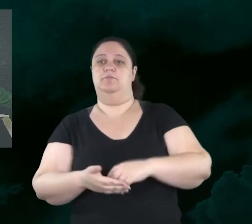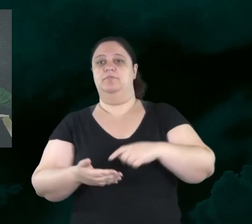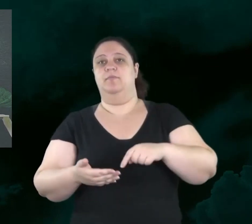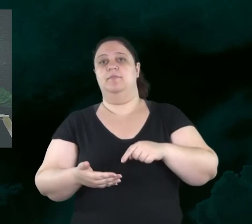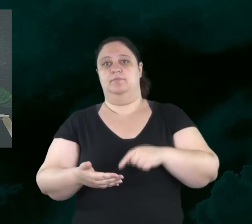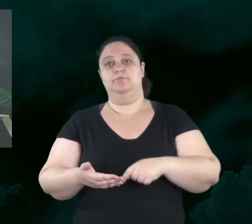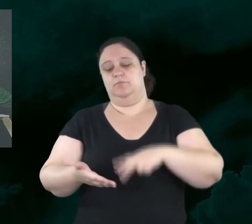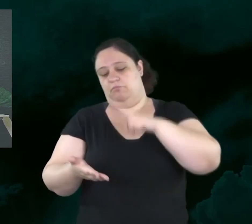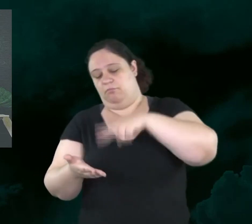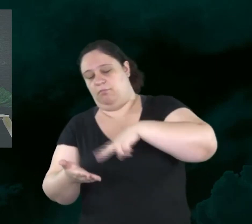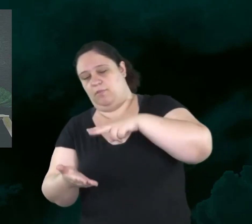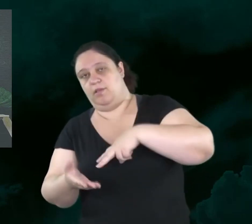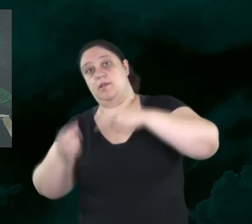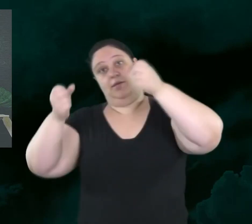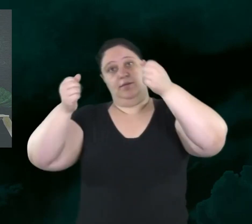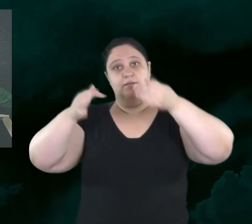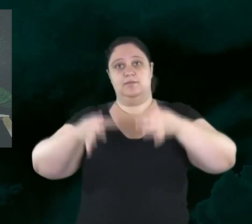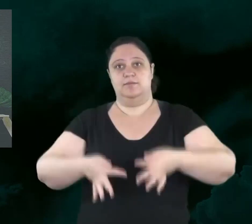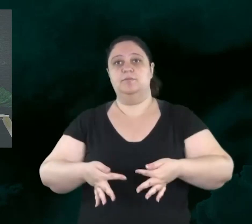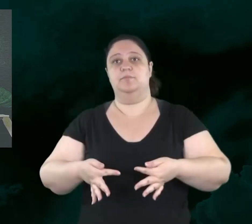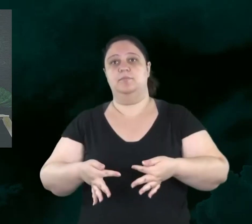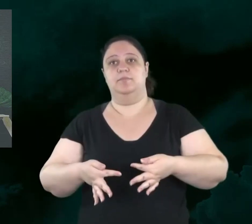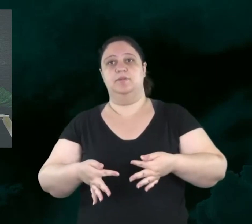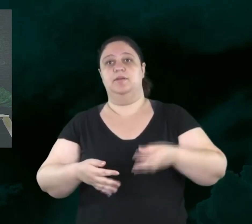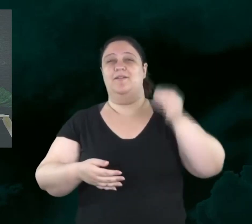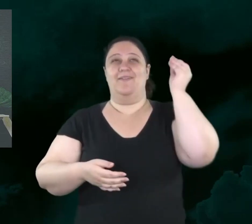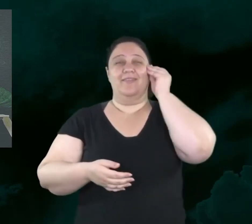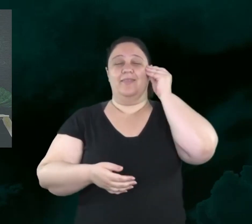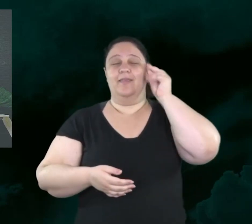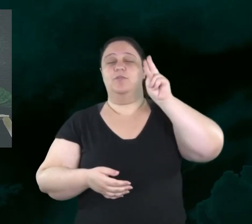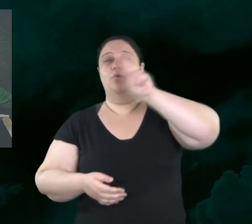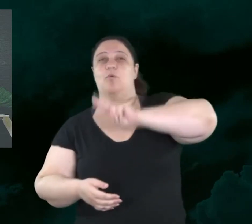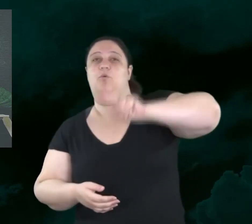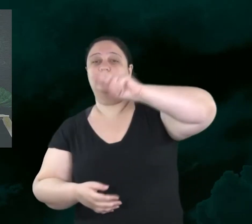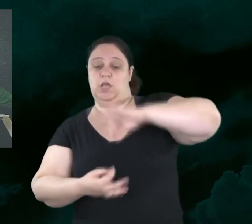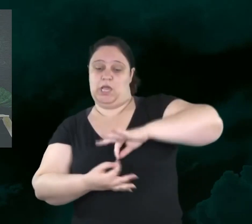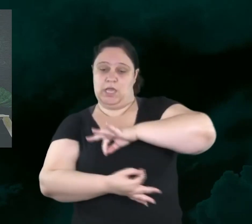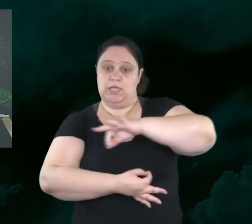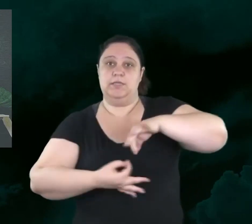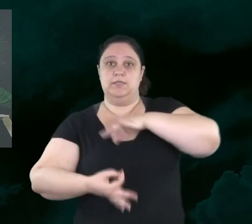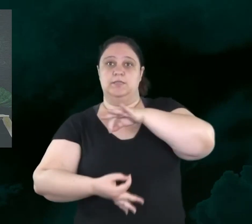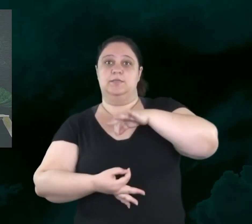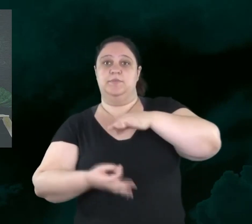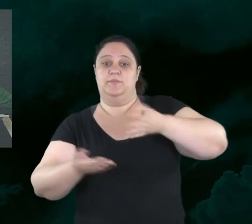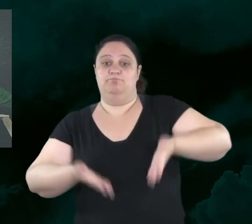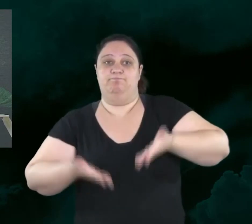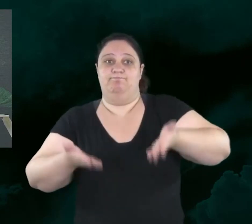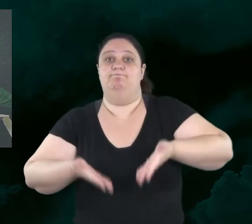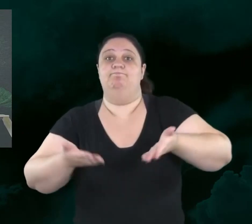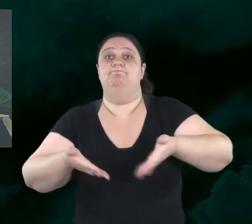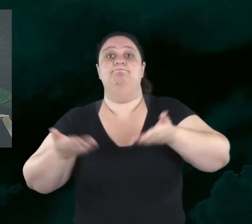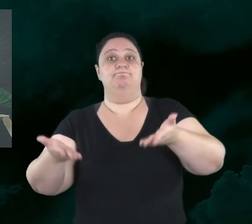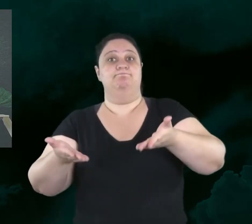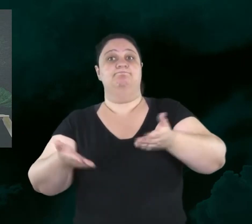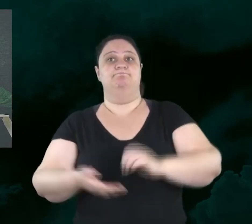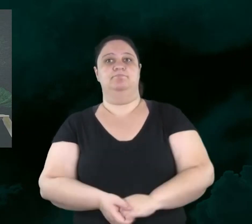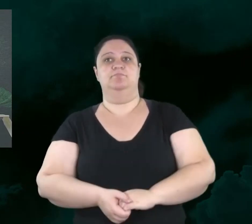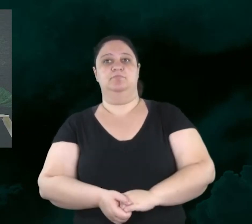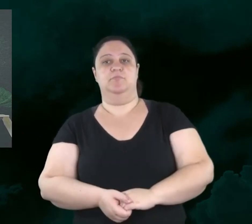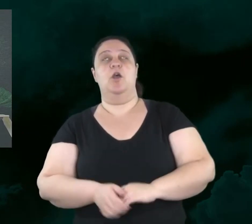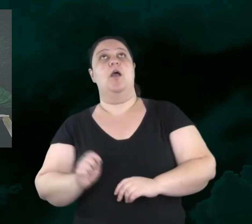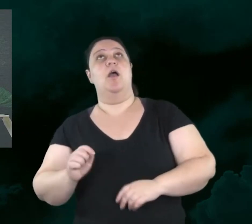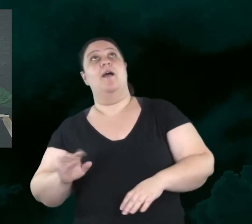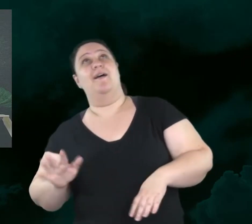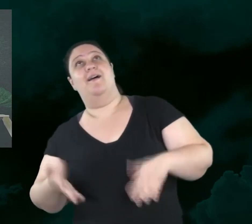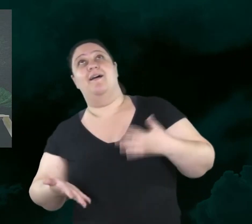e explico, né, tentar usar o meu espírito para estimular alguma coisa nele. E às vezes ele lê,